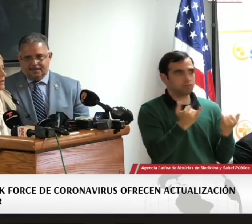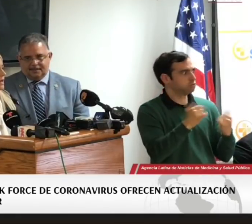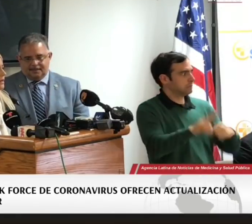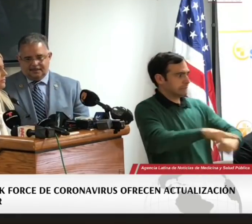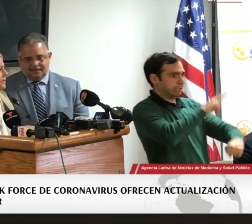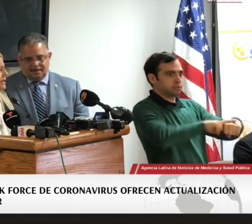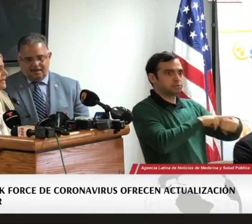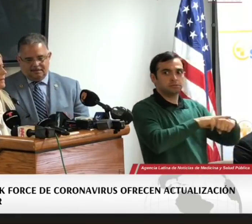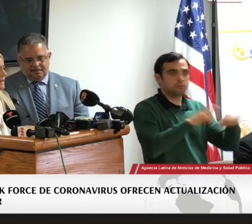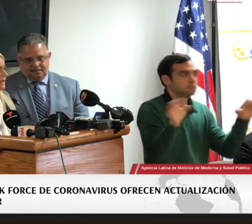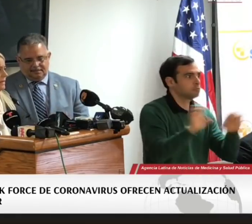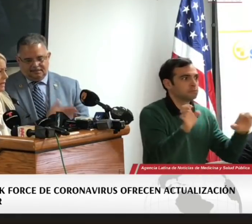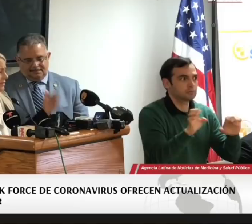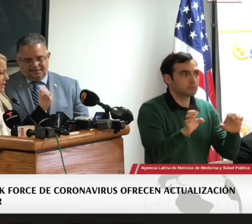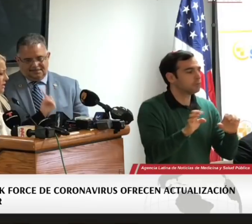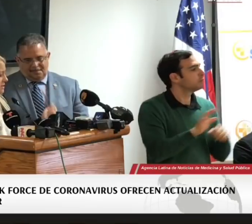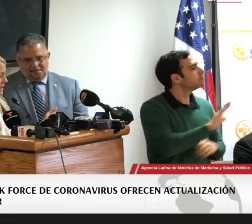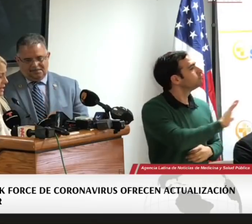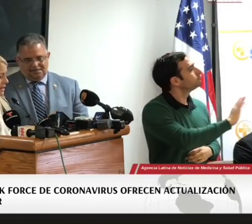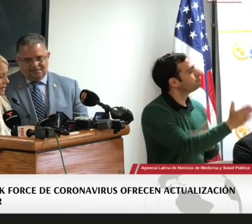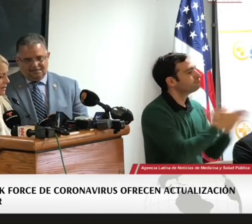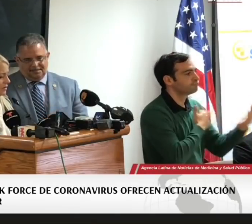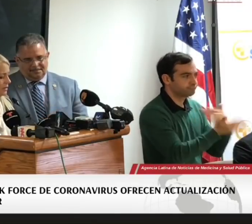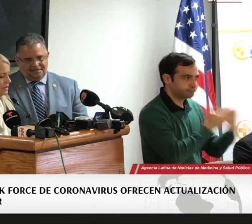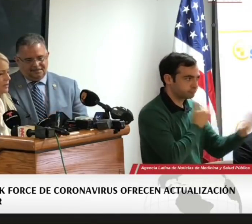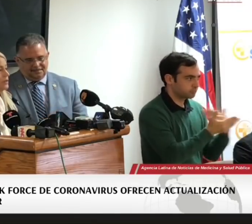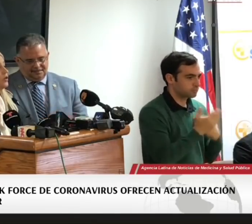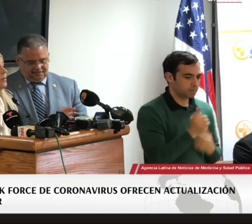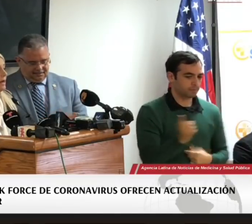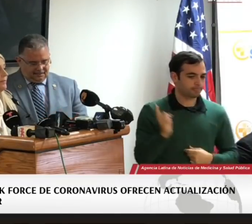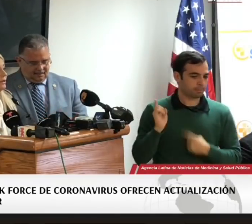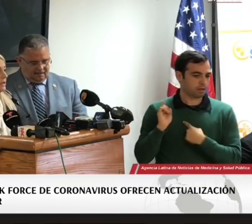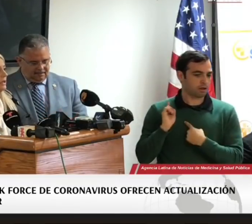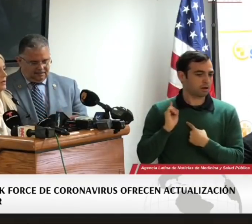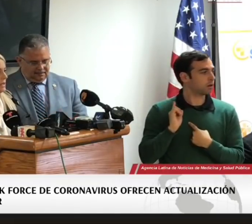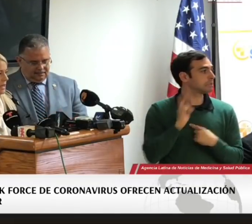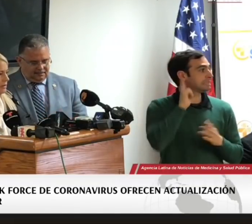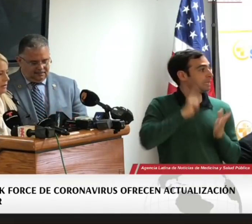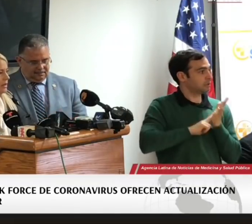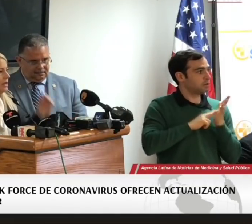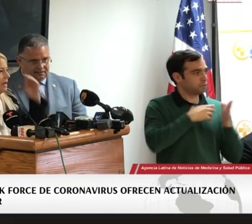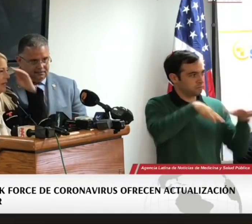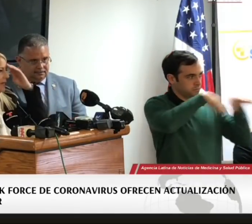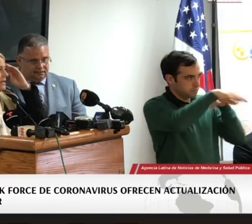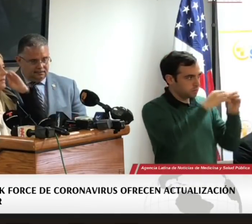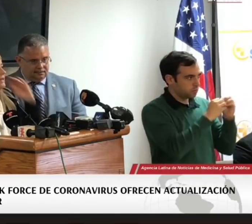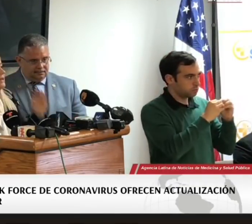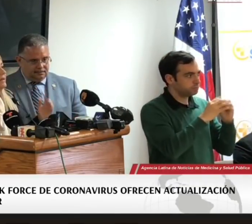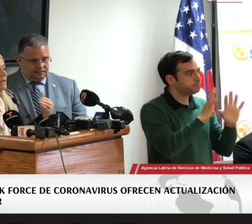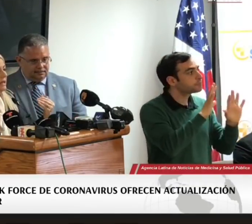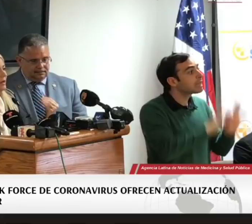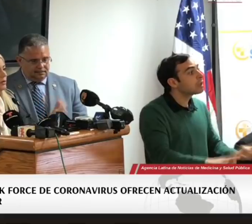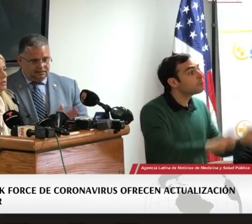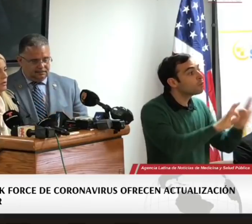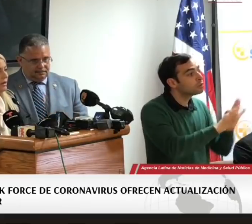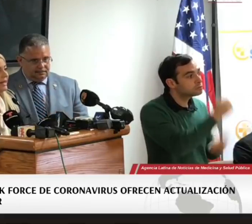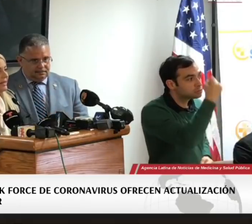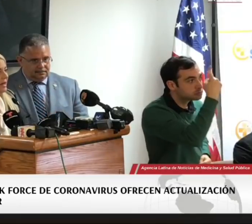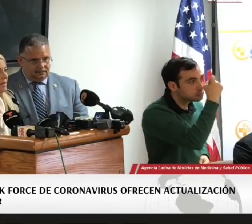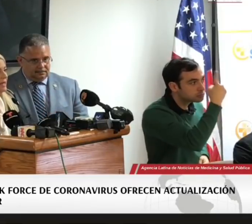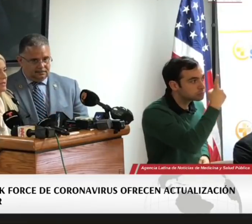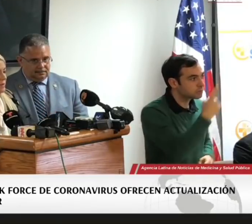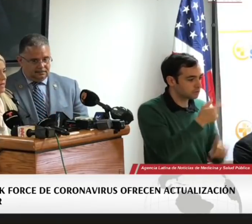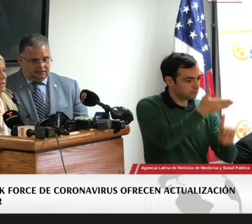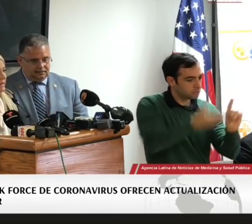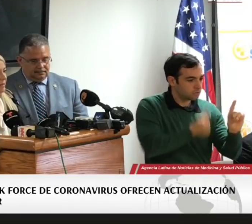Sí. Independientemente, ¿verdad?, que él le va a hablar con relación a eso, lo más importante es lo siguiente, que independientemente la condición que la